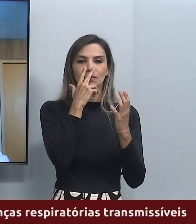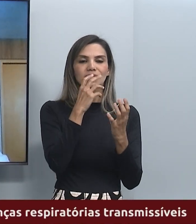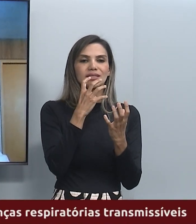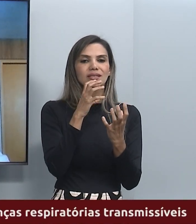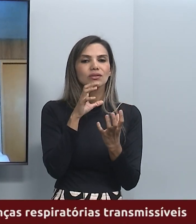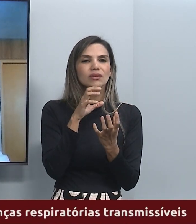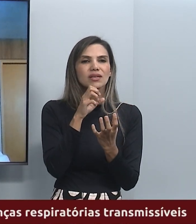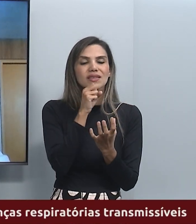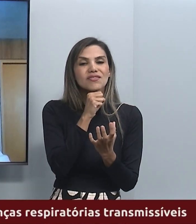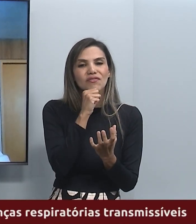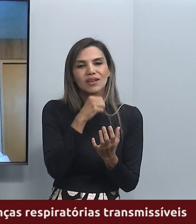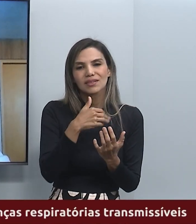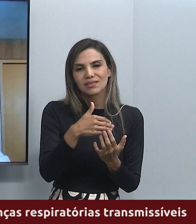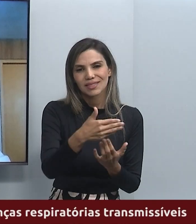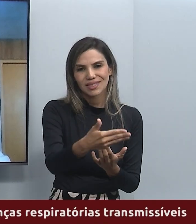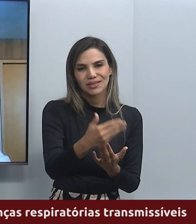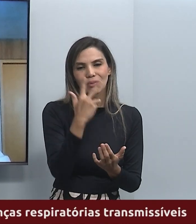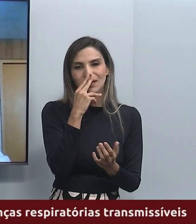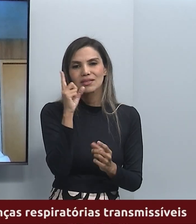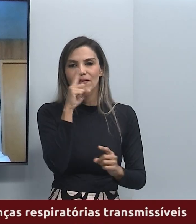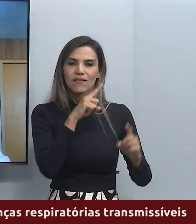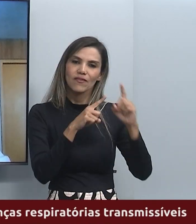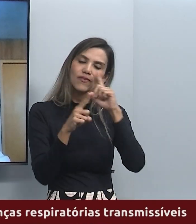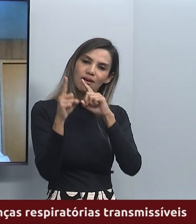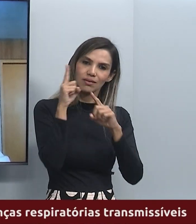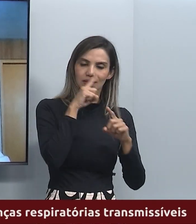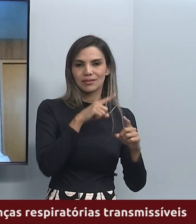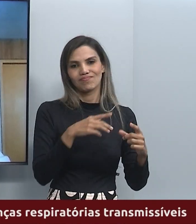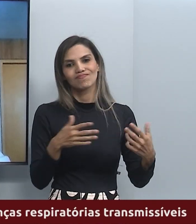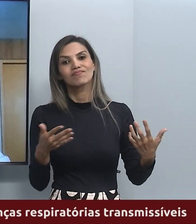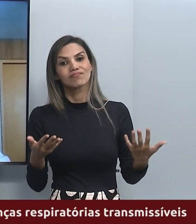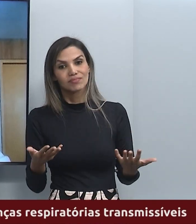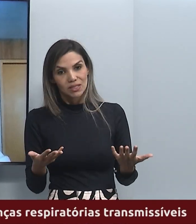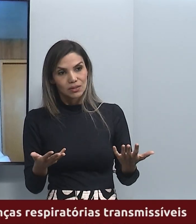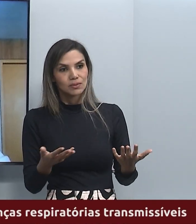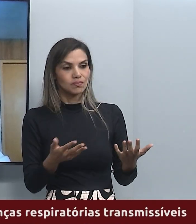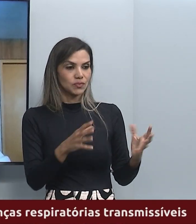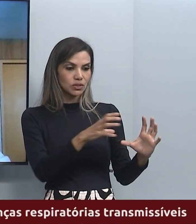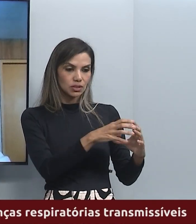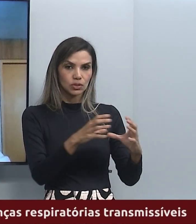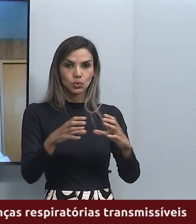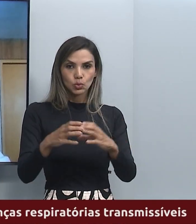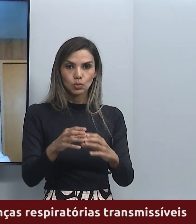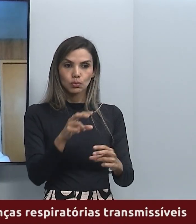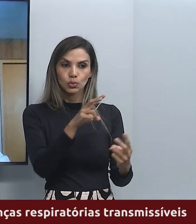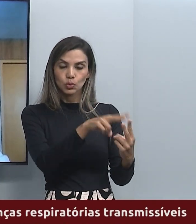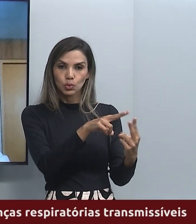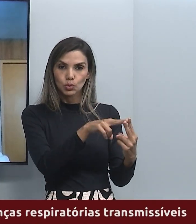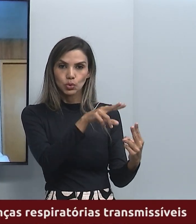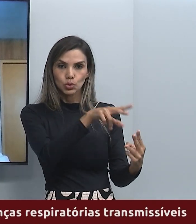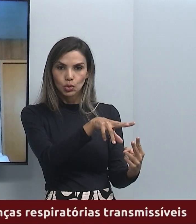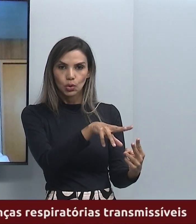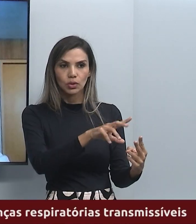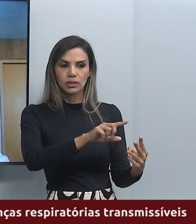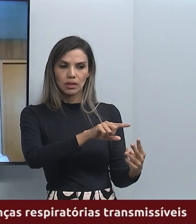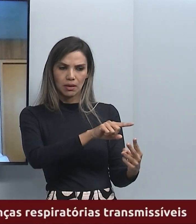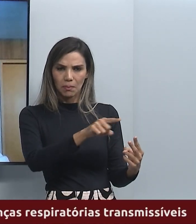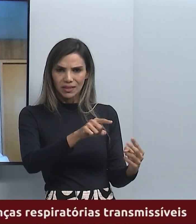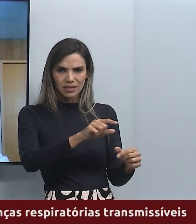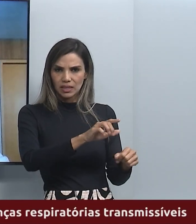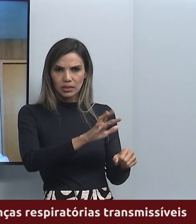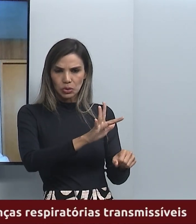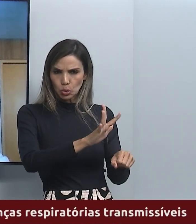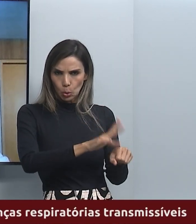envelhecendo, não pode falhar. Então, para esses indivíduos de faixas etárias, mas que não têm doenças